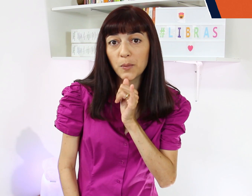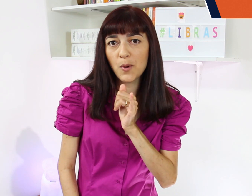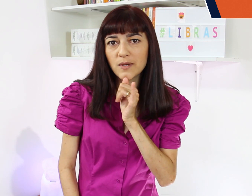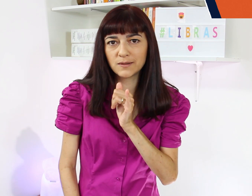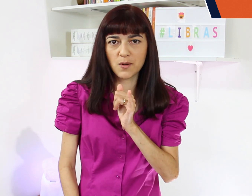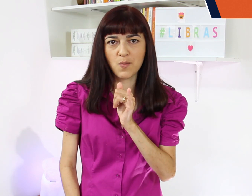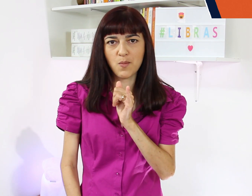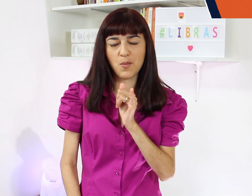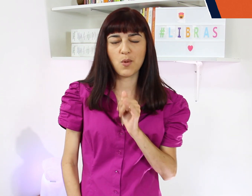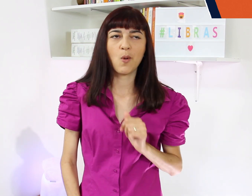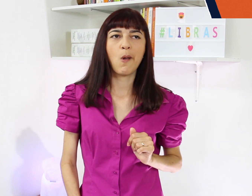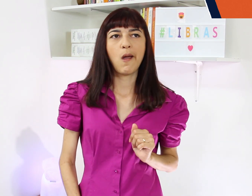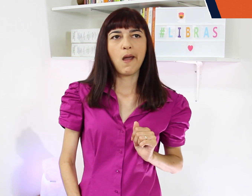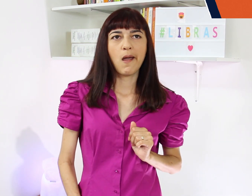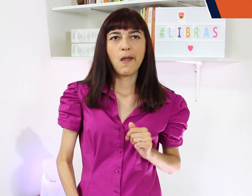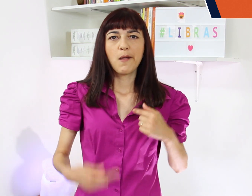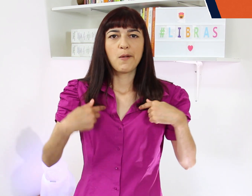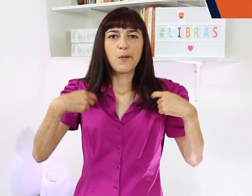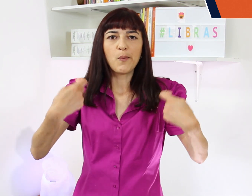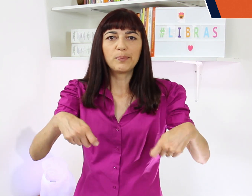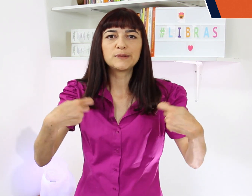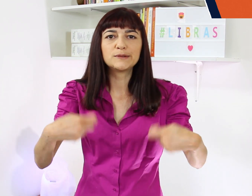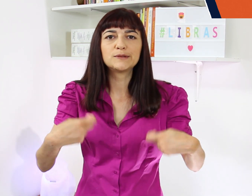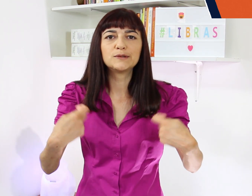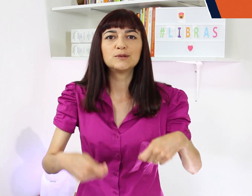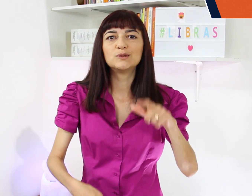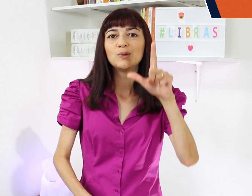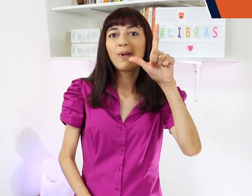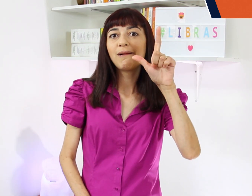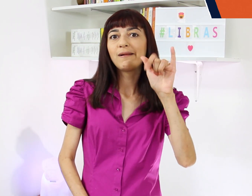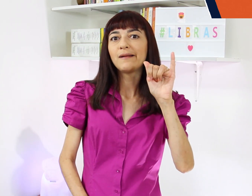Por exemplo, eu preciso ligar